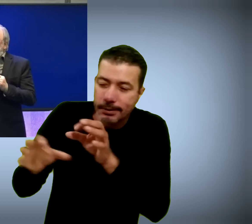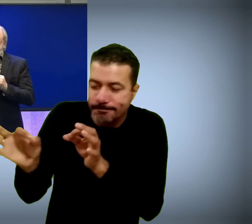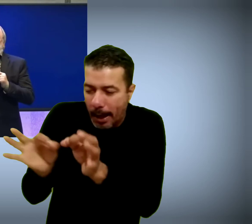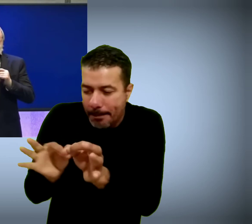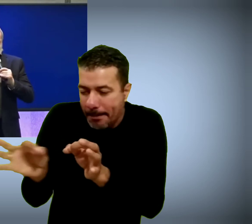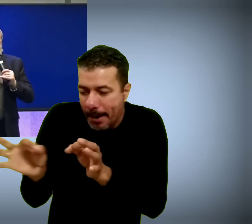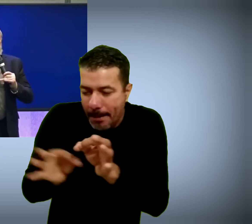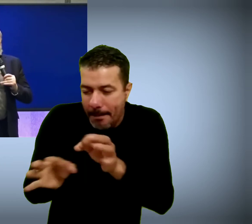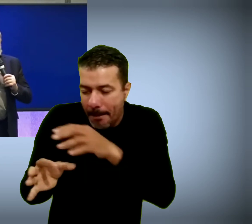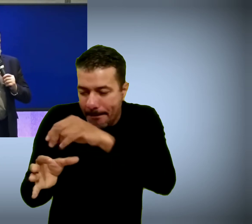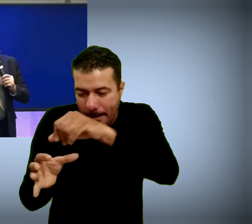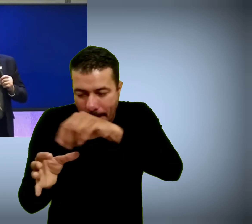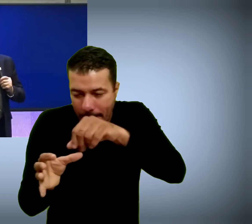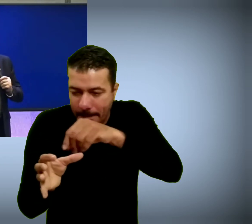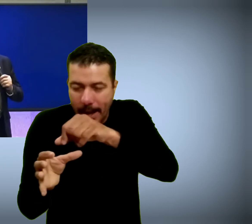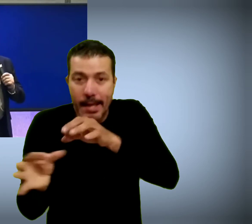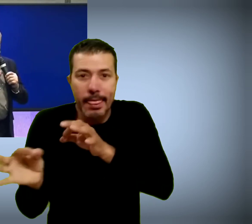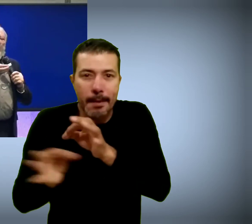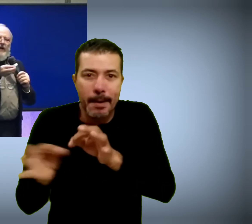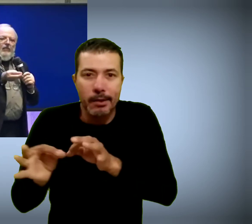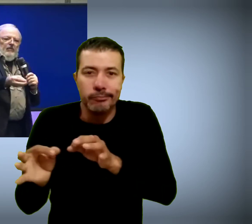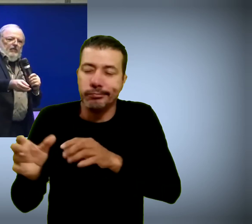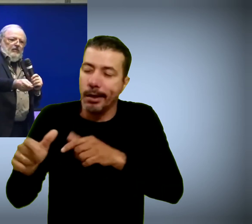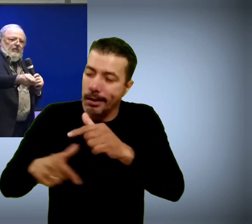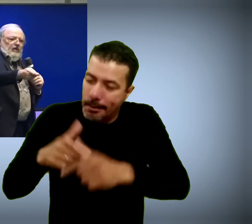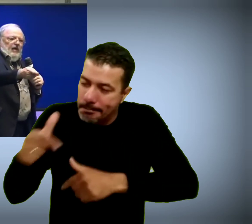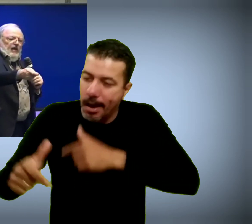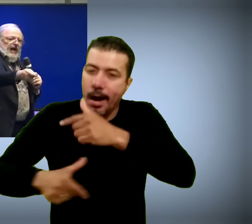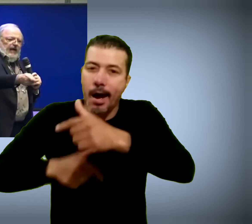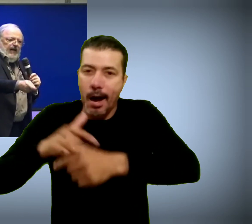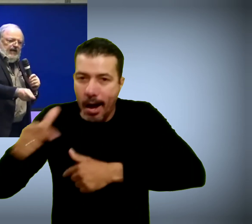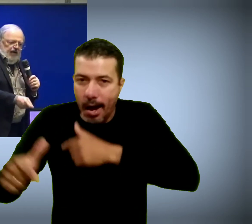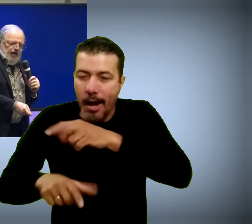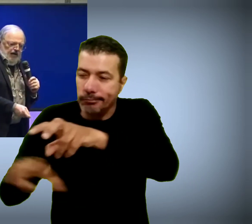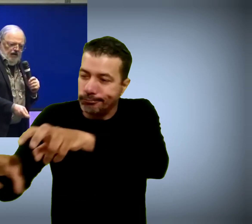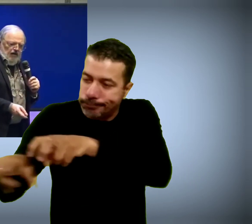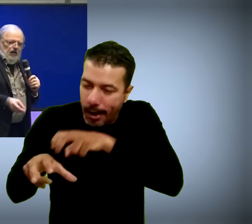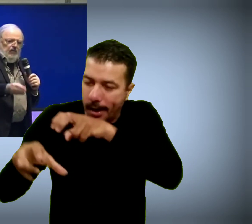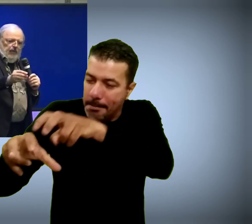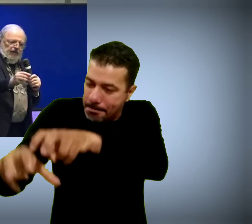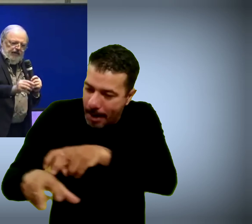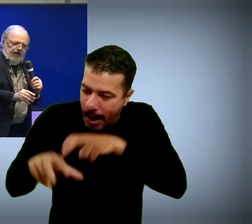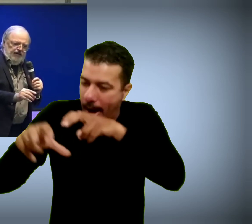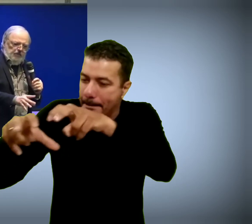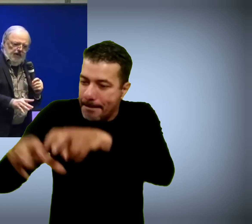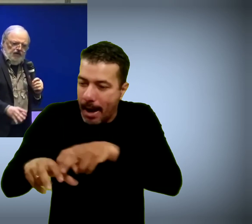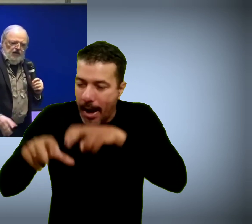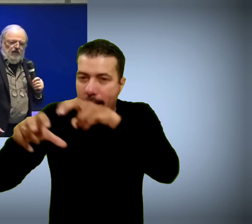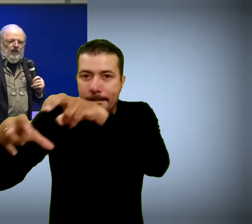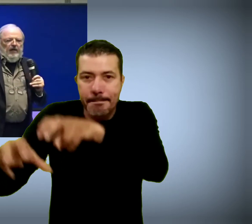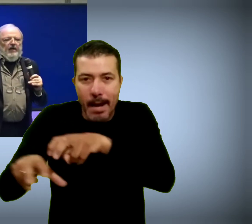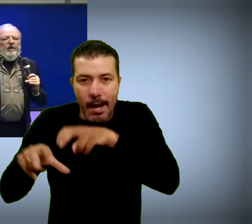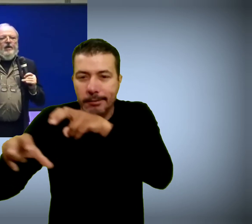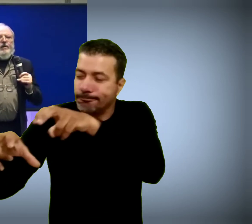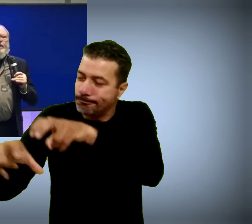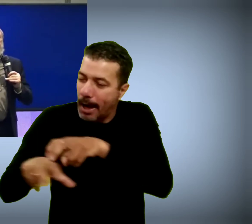separou as melhores sementes, teve trabalho de arar a terra, plantar a